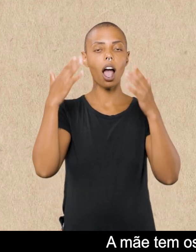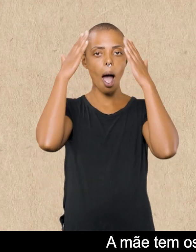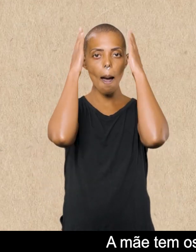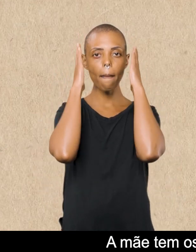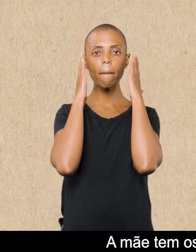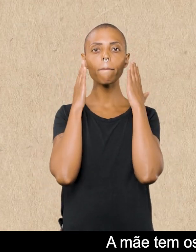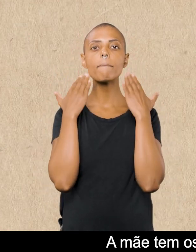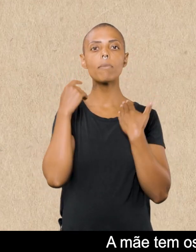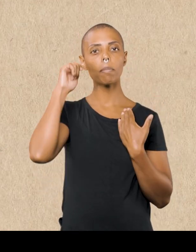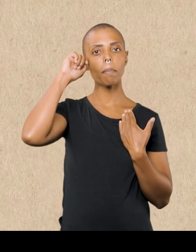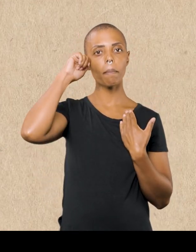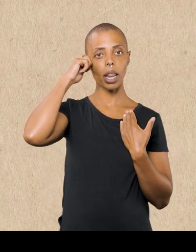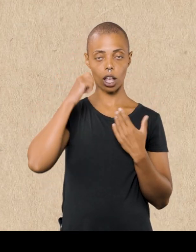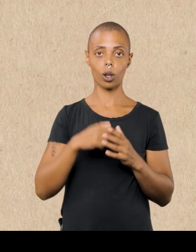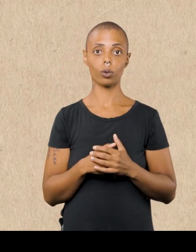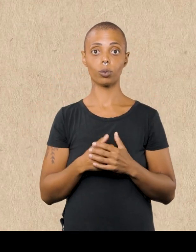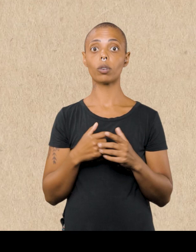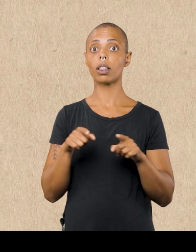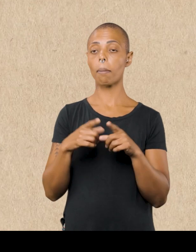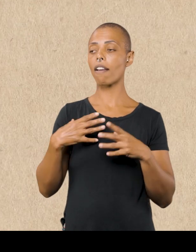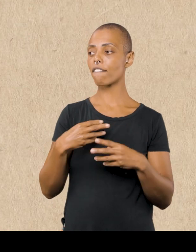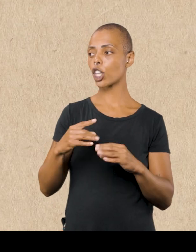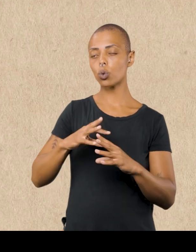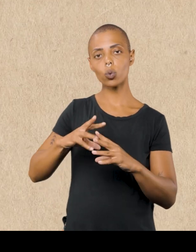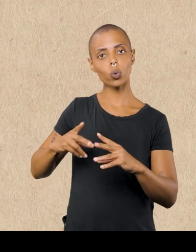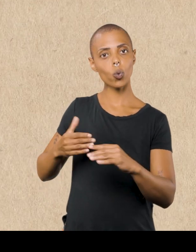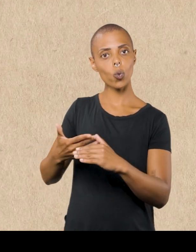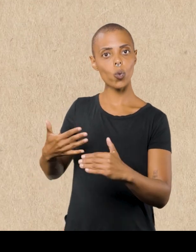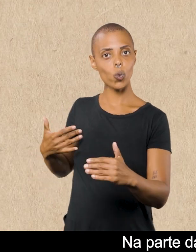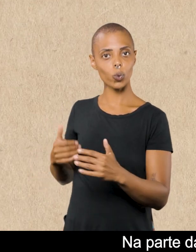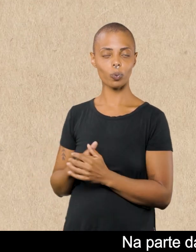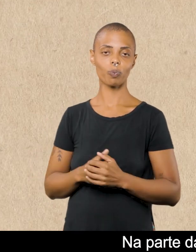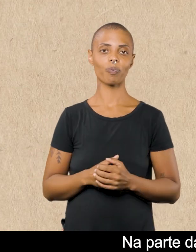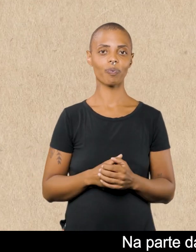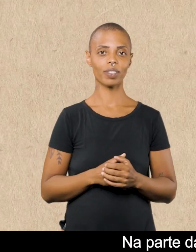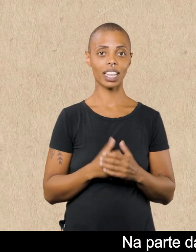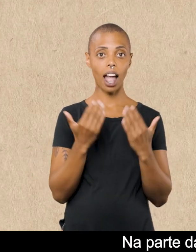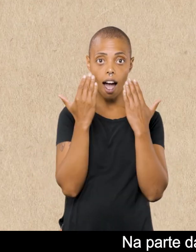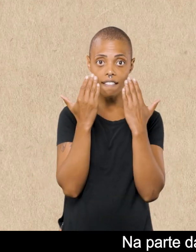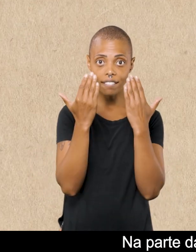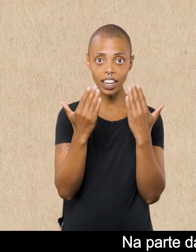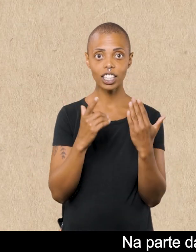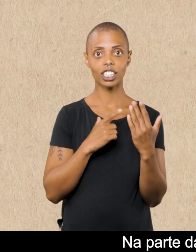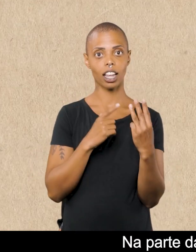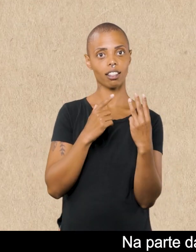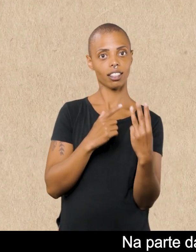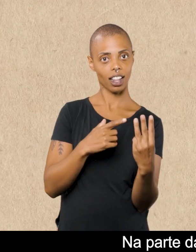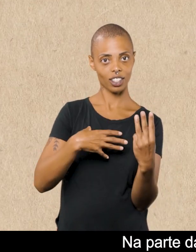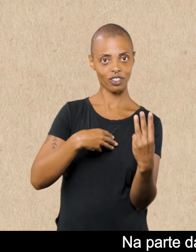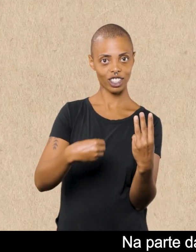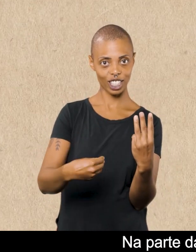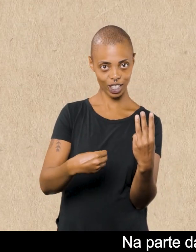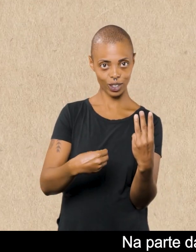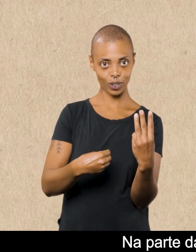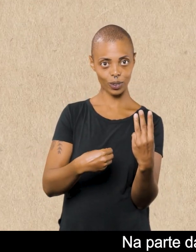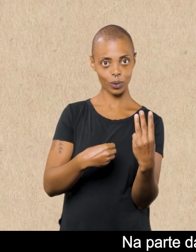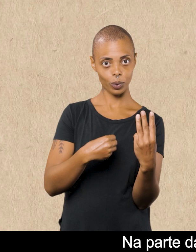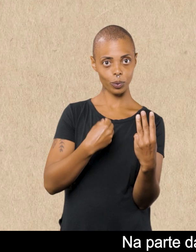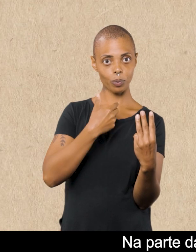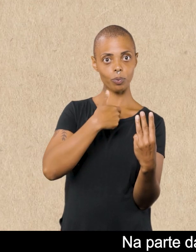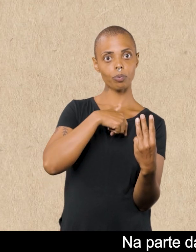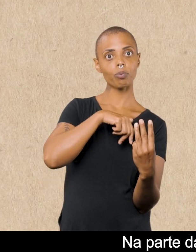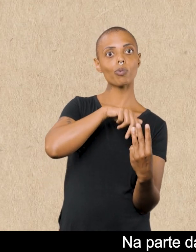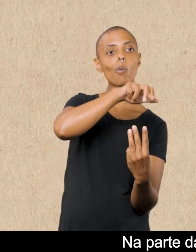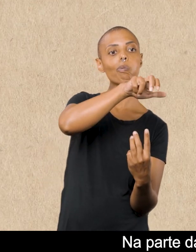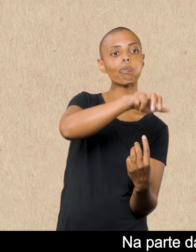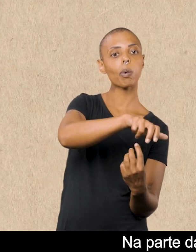A mãe tem os olhos levemente puxados e o cabelo preto e liso, assim como todos os filhos. Na